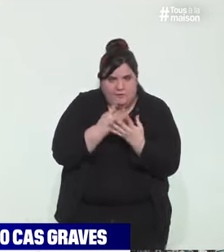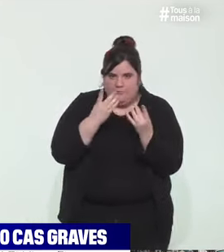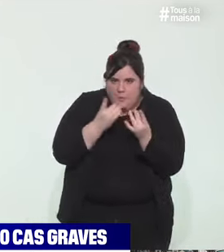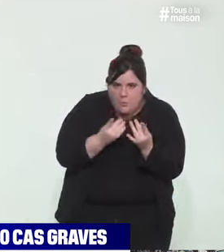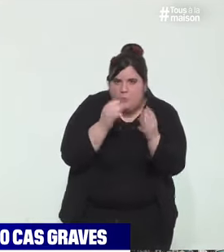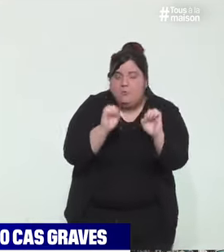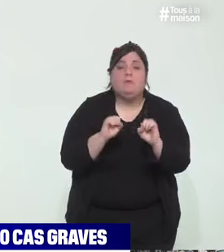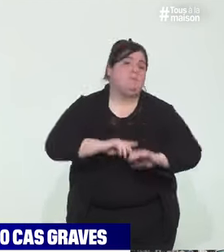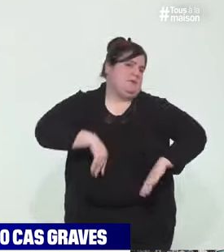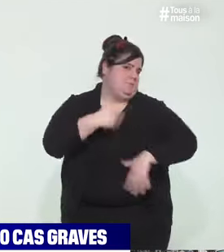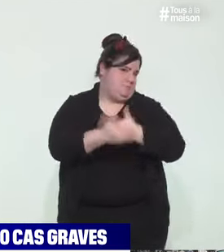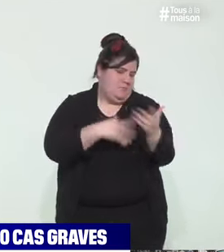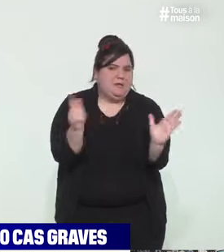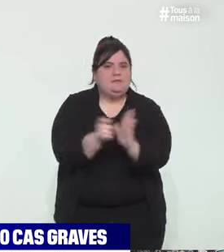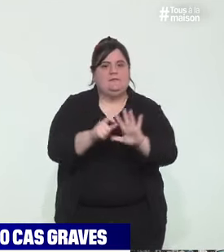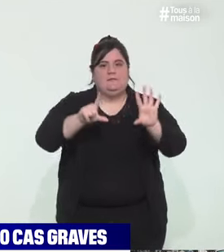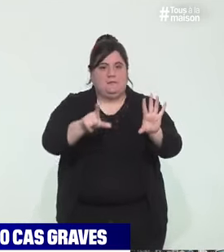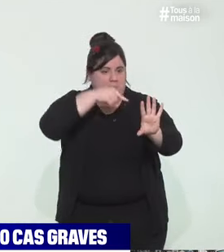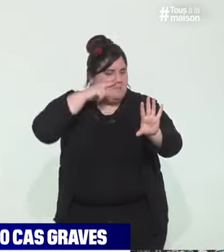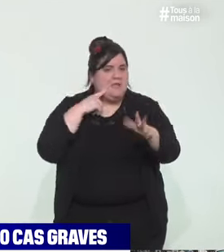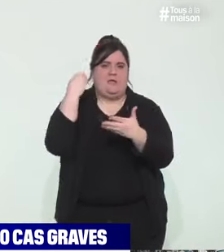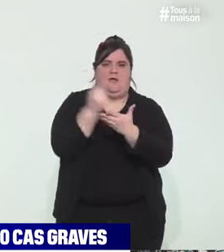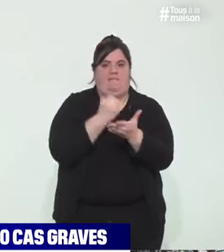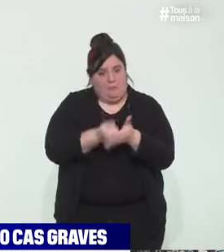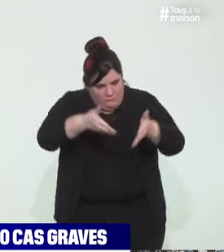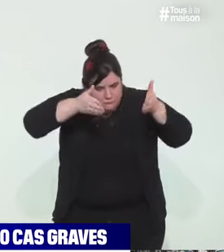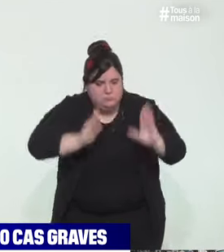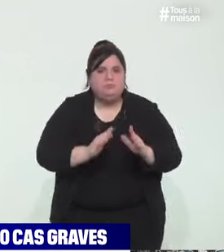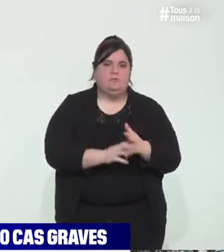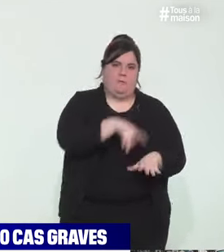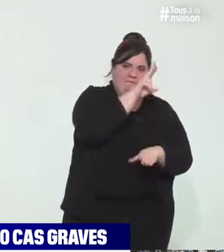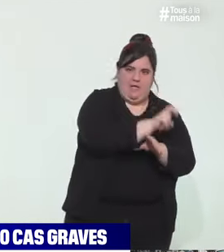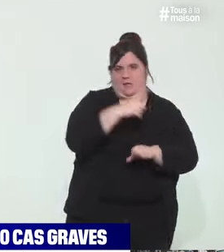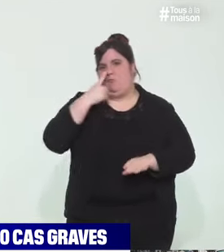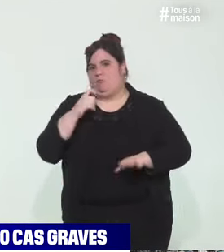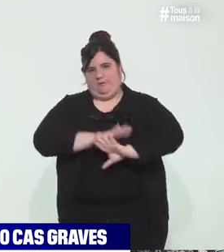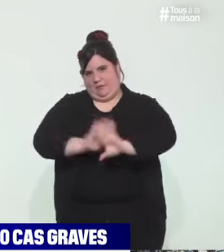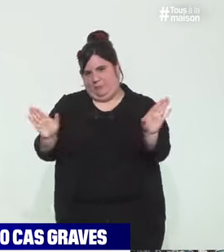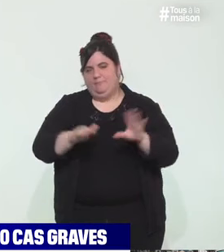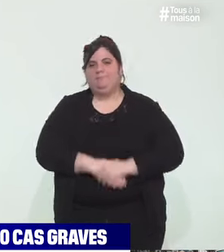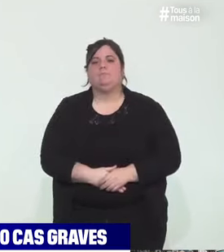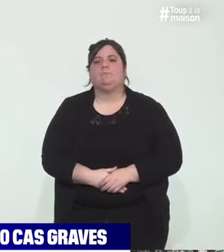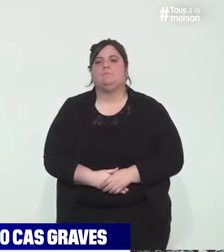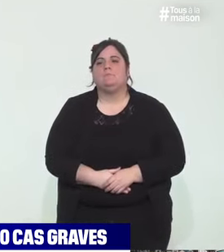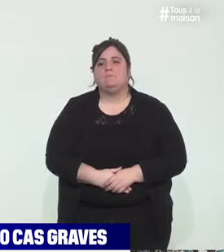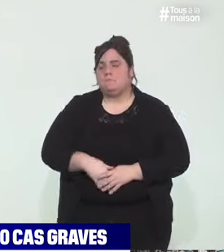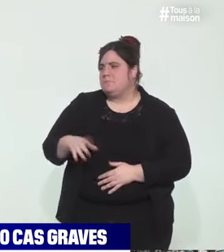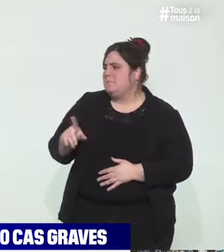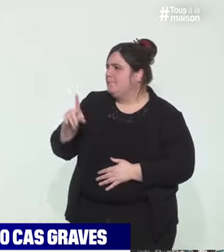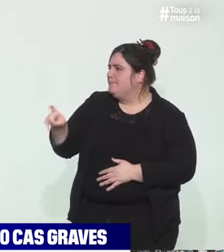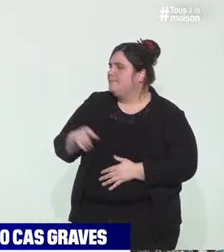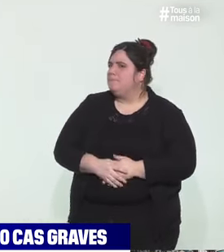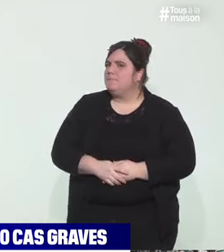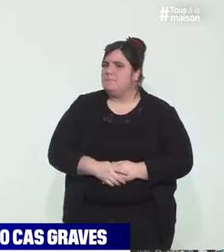pour le 7 mai pour préparer le défi collectif du 11 mai. Une question pour RTL. Le prix des masques chirurgicaux